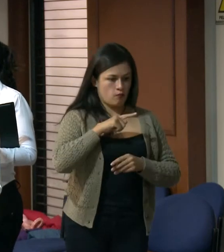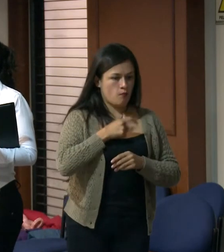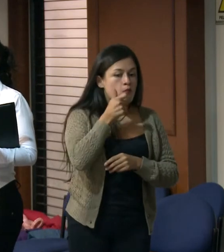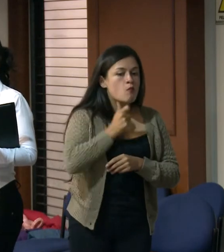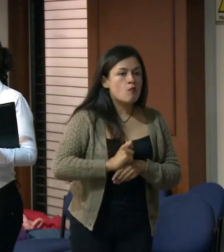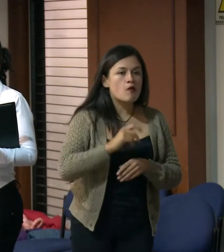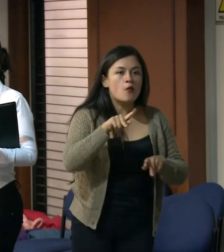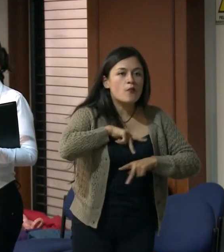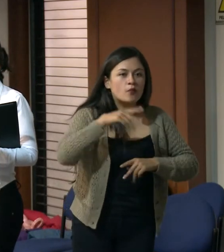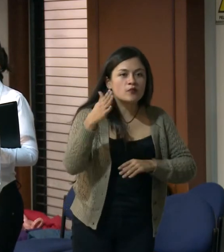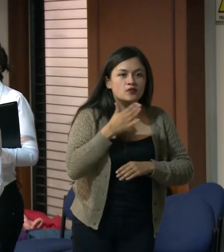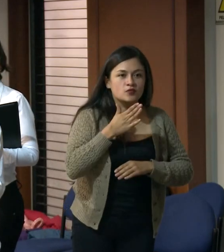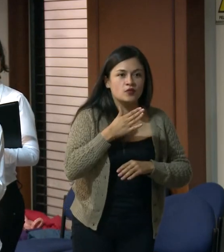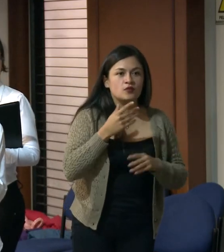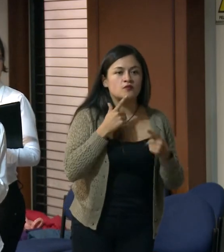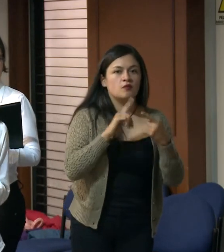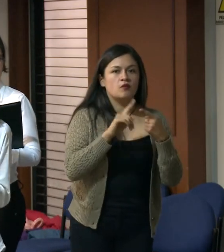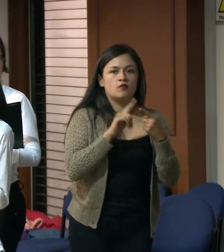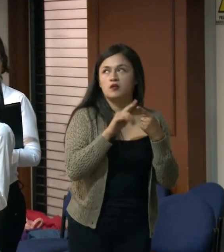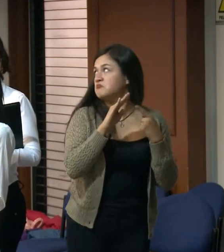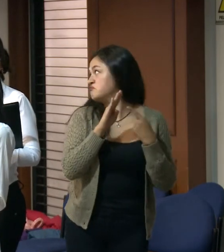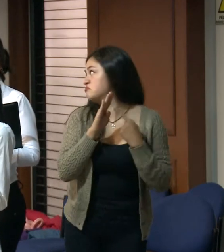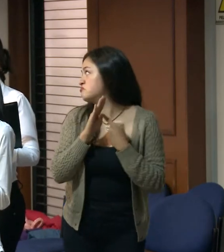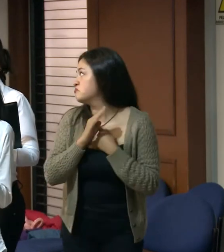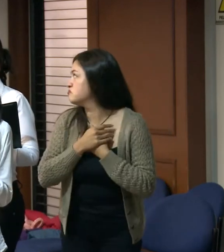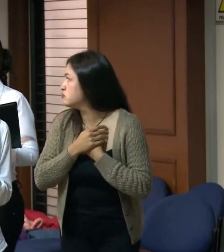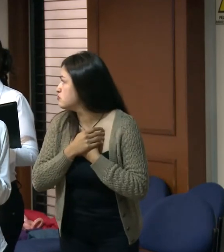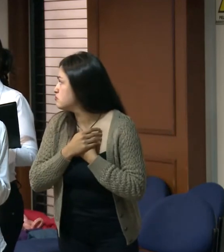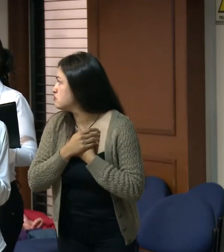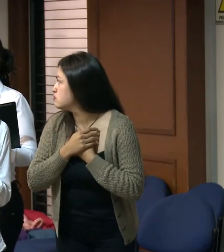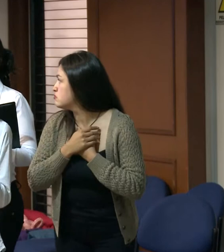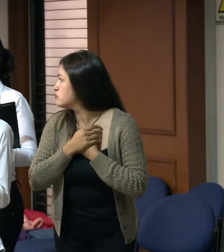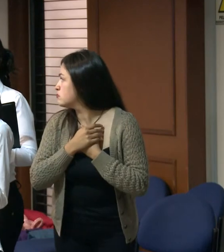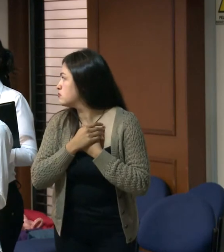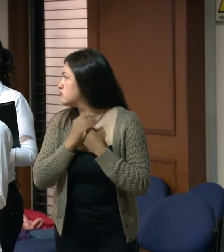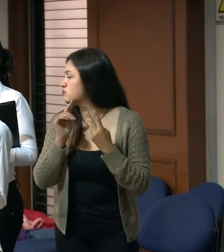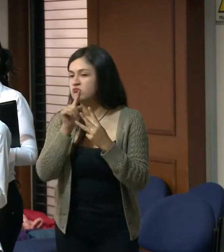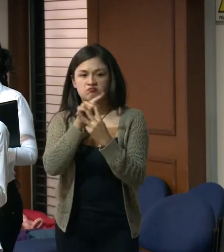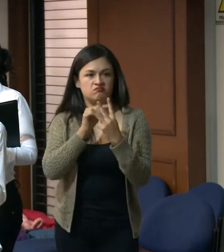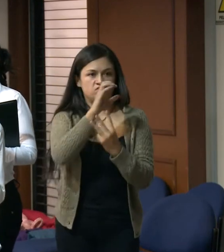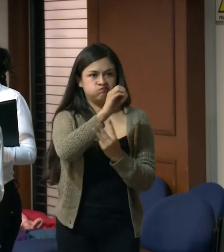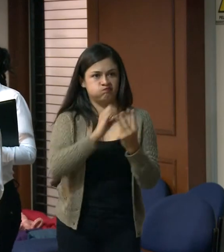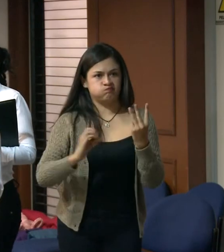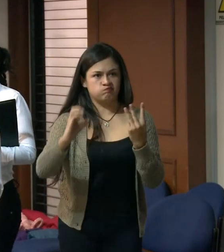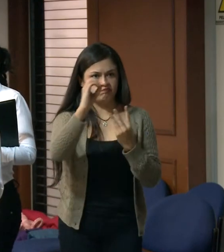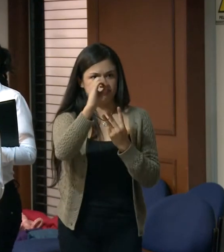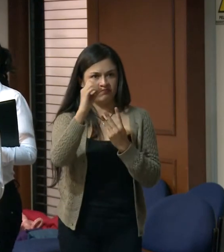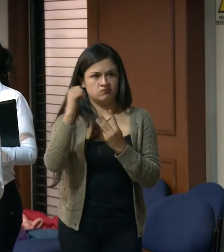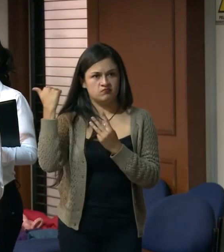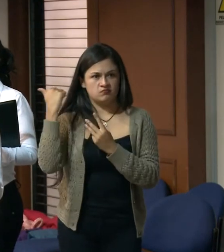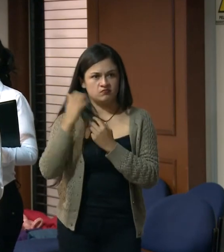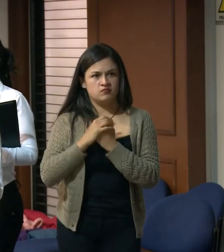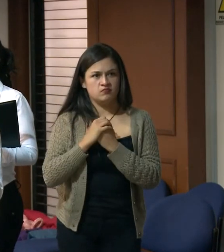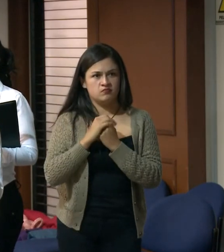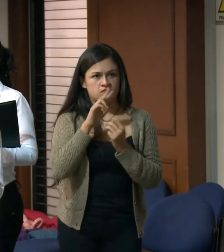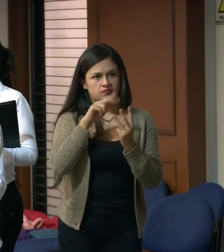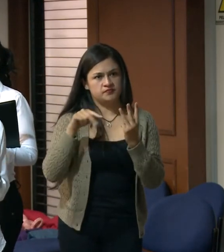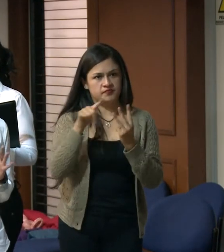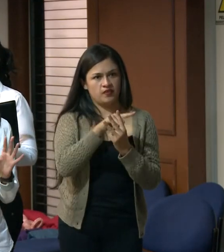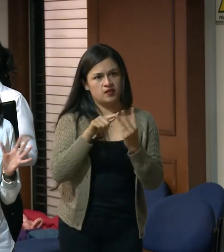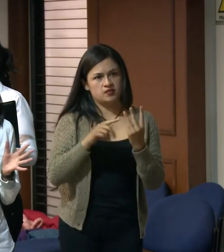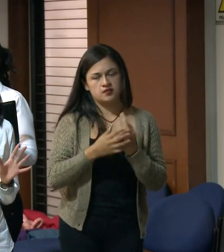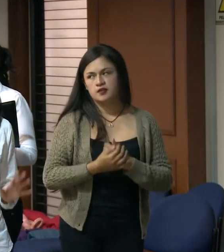humano, entonces la parte vestibular, la parte somática y la vibratoria.